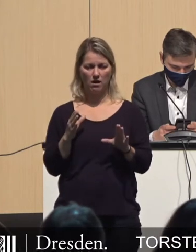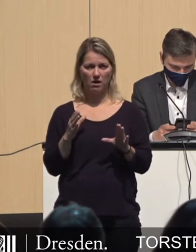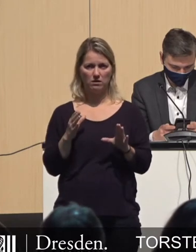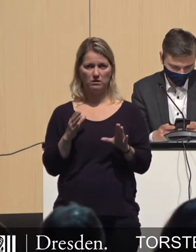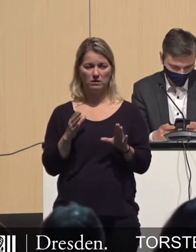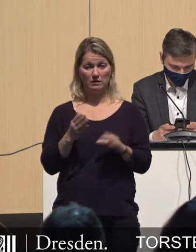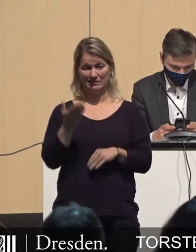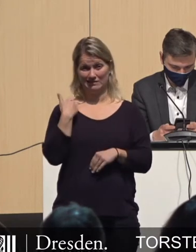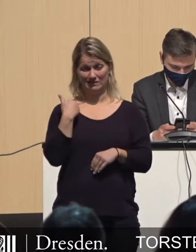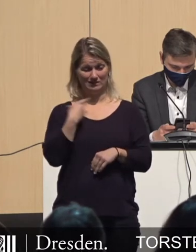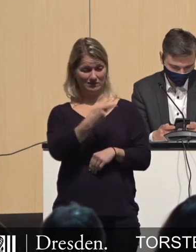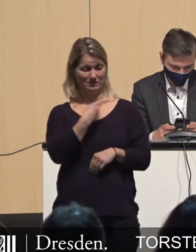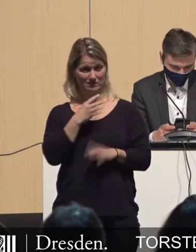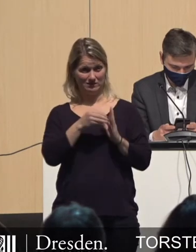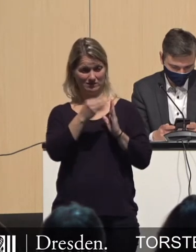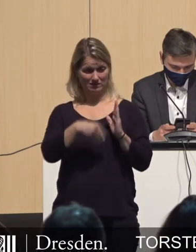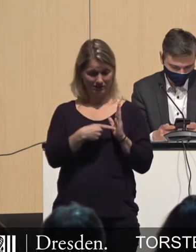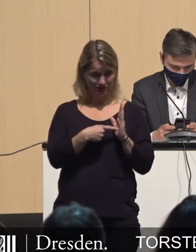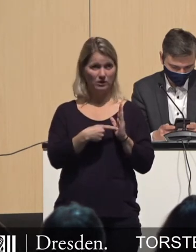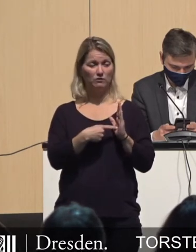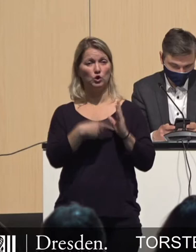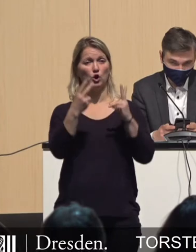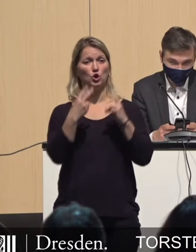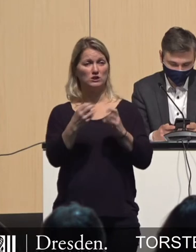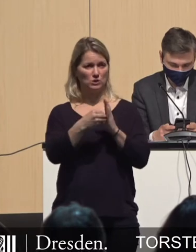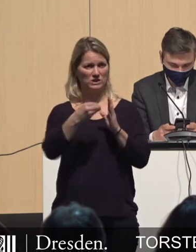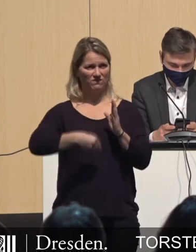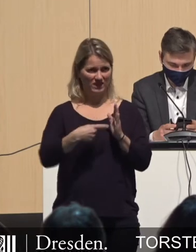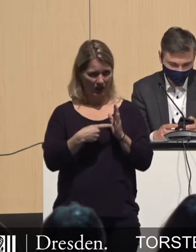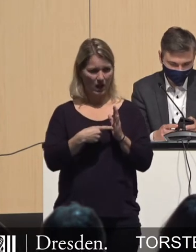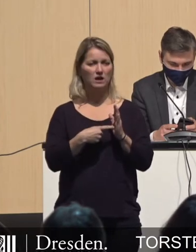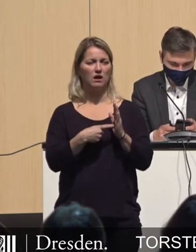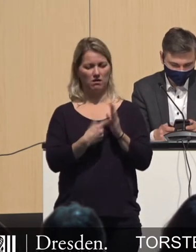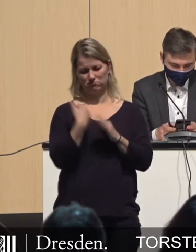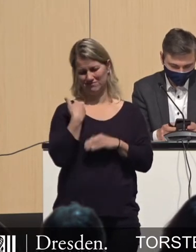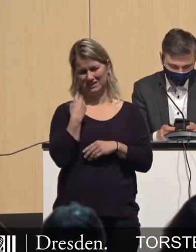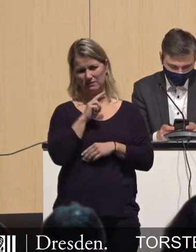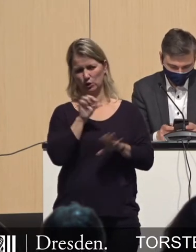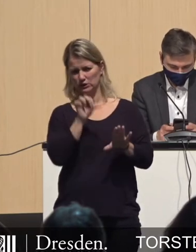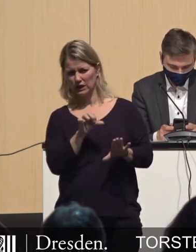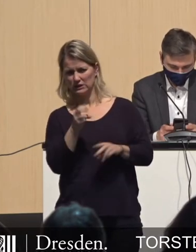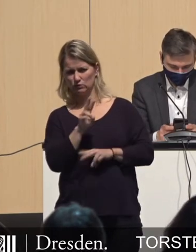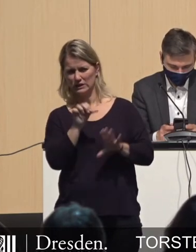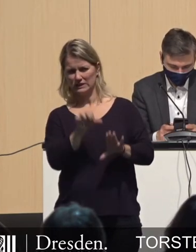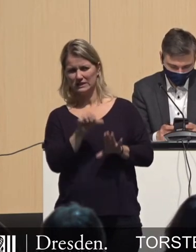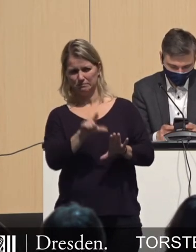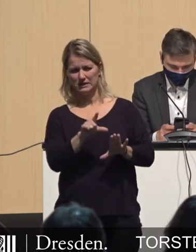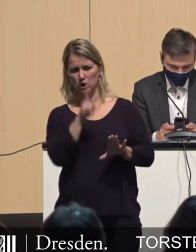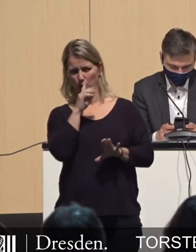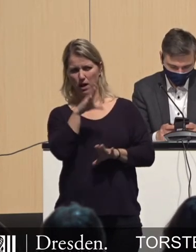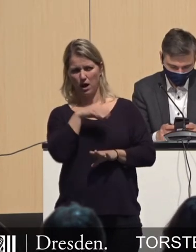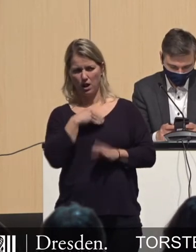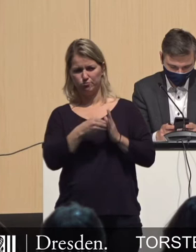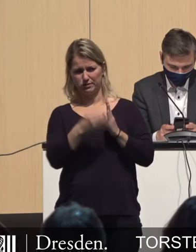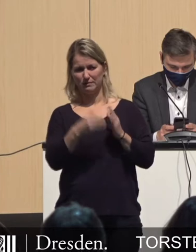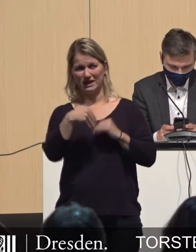dann sowohl dieser Bietererklärung als auch dieser Konzessionsverträge, die 2016, 2017 nochmal abgeschlossen worden sind,